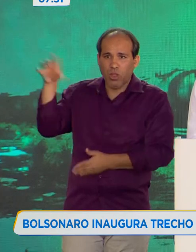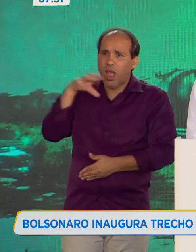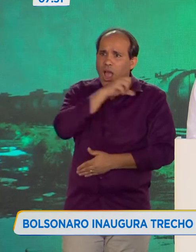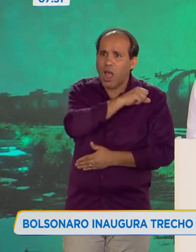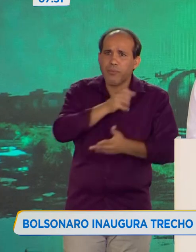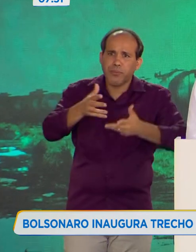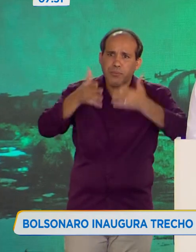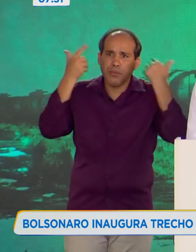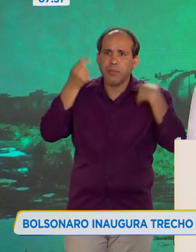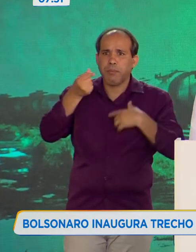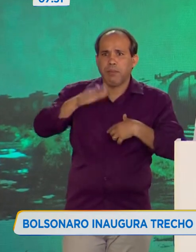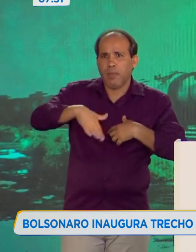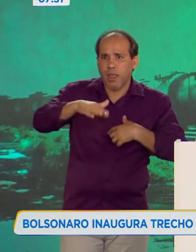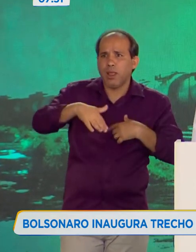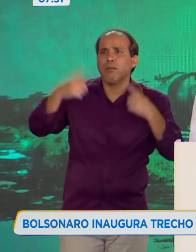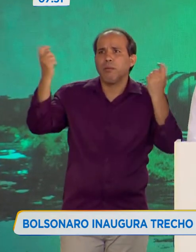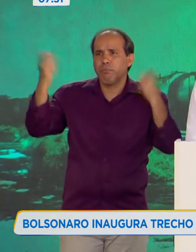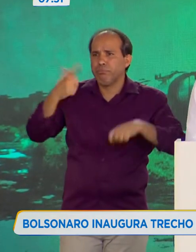mais competitivo